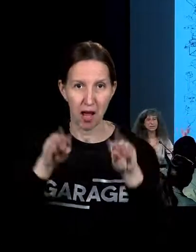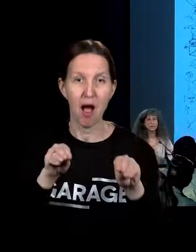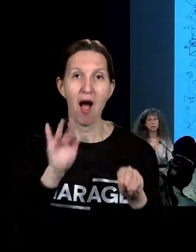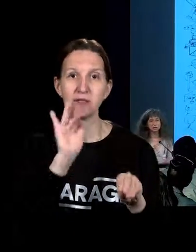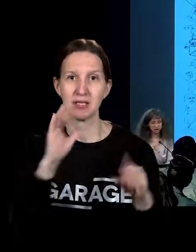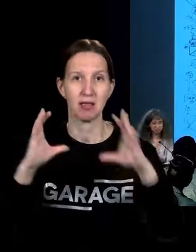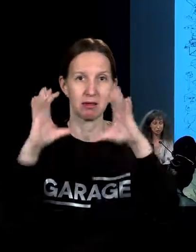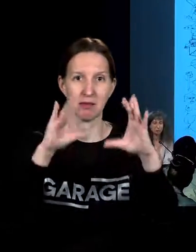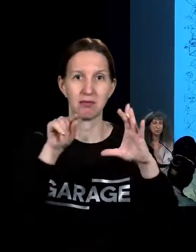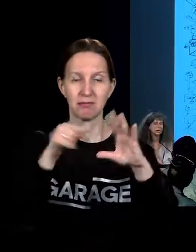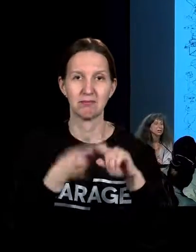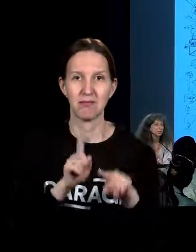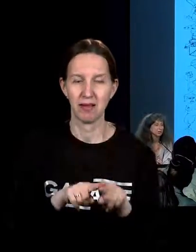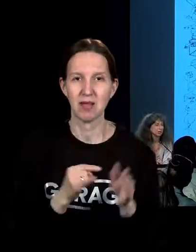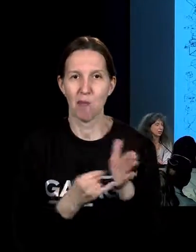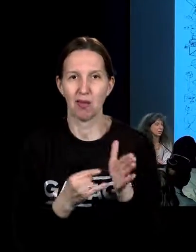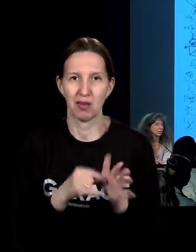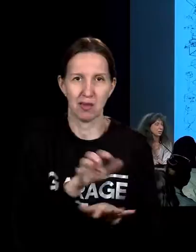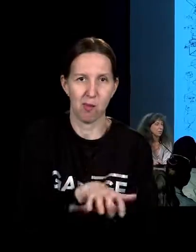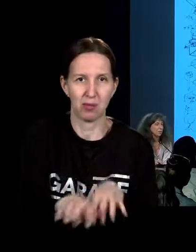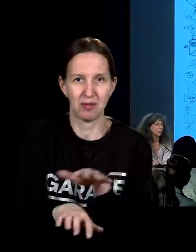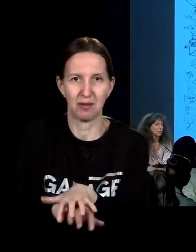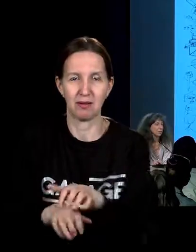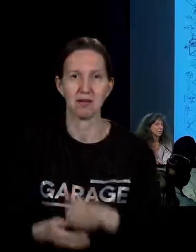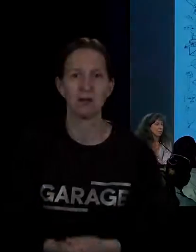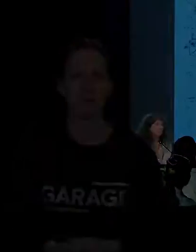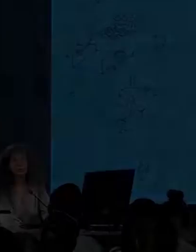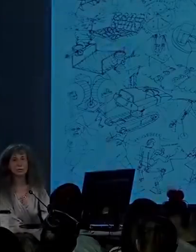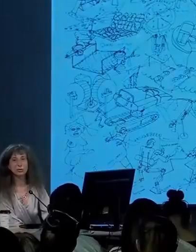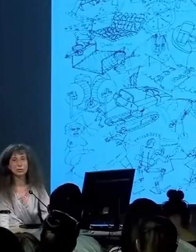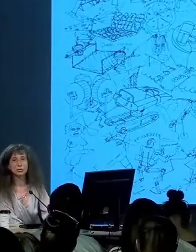центре оказываются эти самые магнитные ботинки.